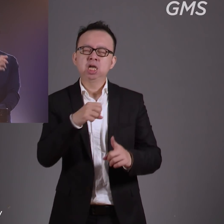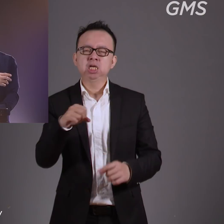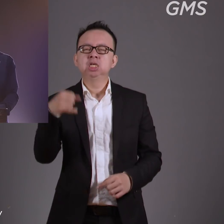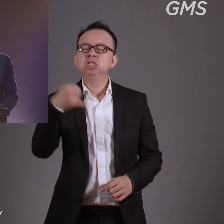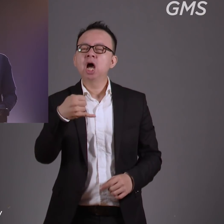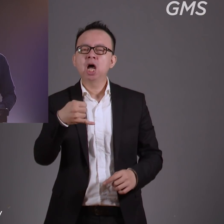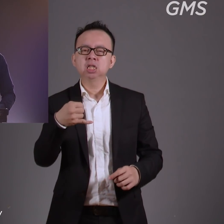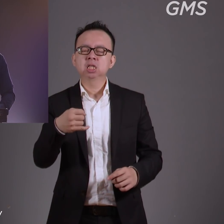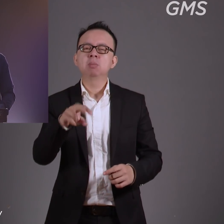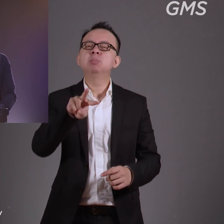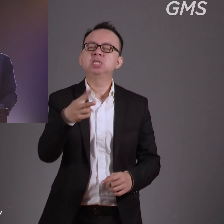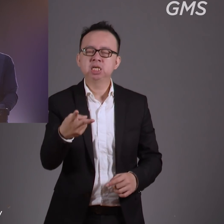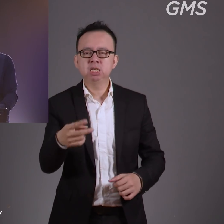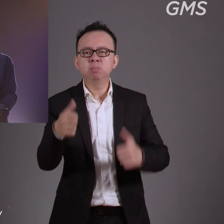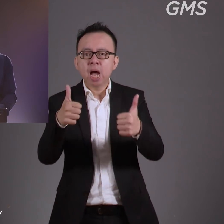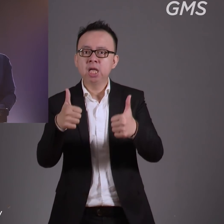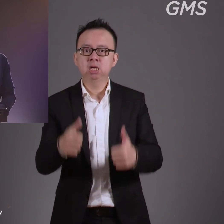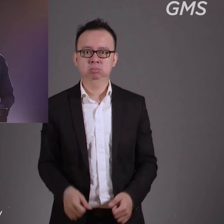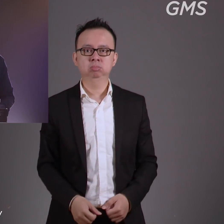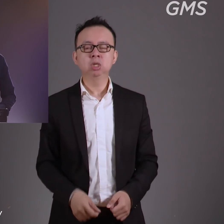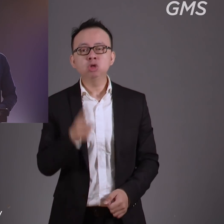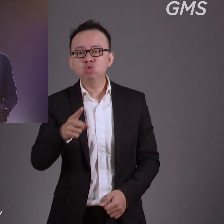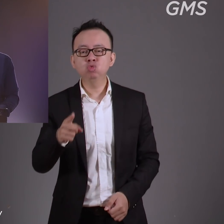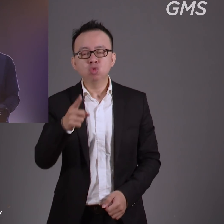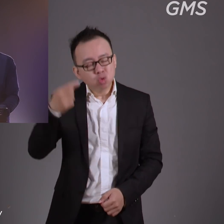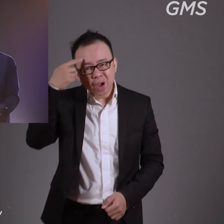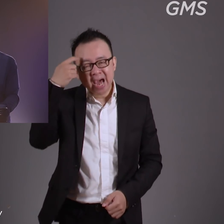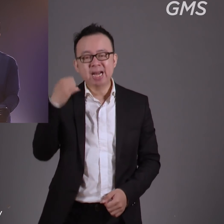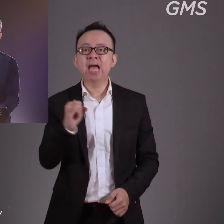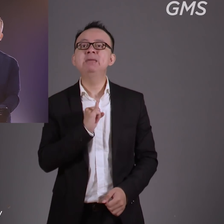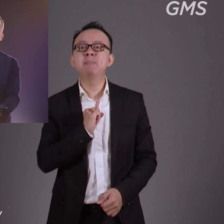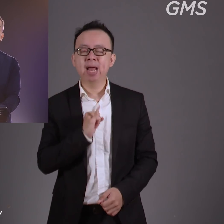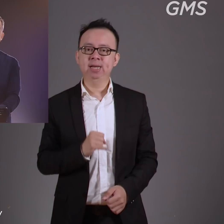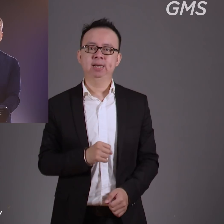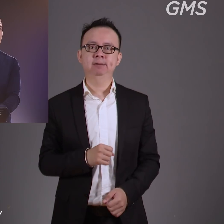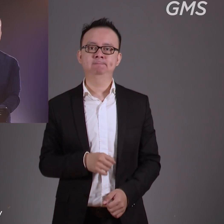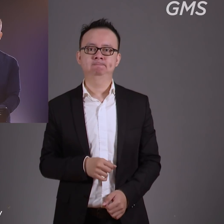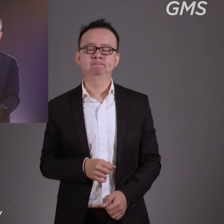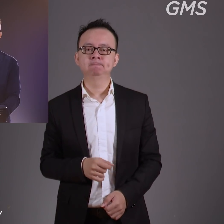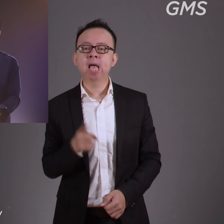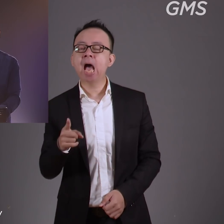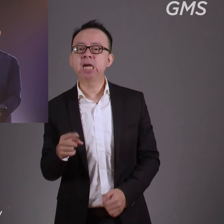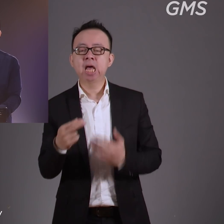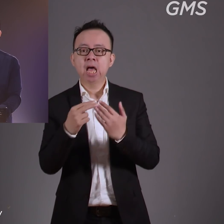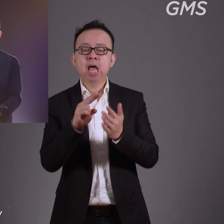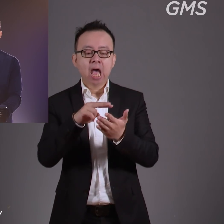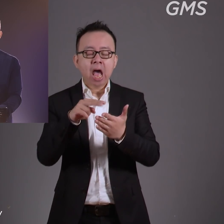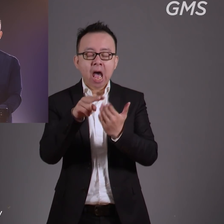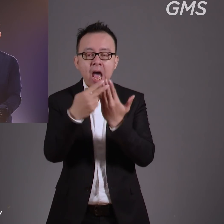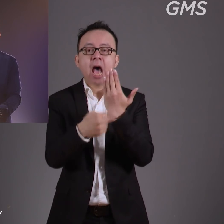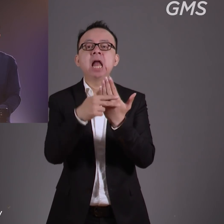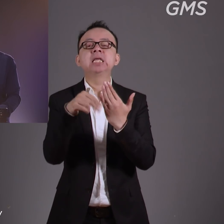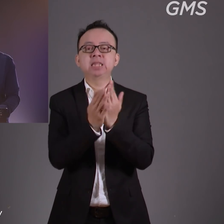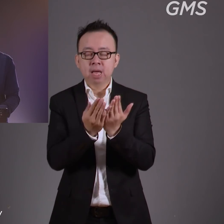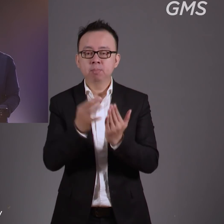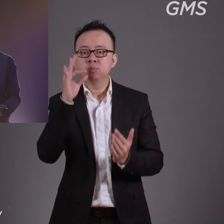Baik sebuah keluarga maupun suatu negeri bisa diubah karena iman seseorang. Bukankah ada firman berkata seperti ini di Tawarik juga.